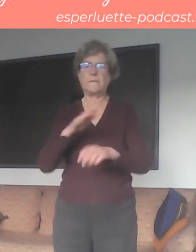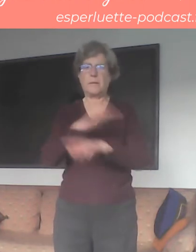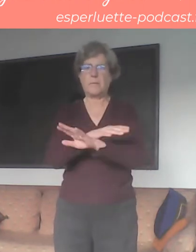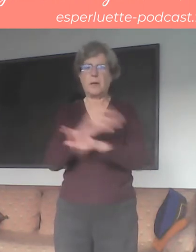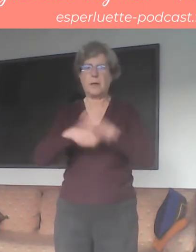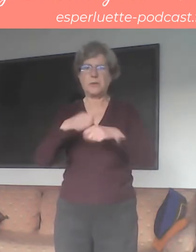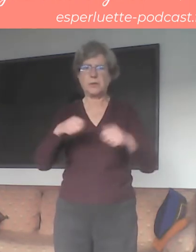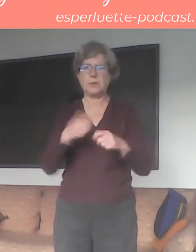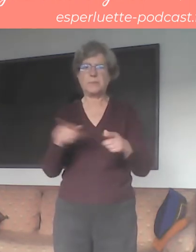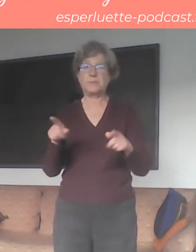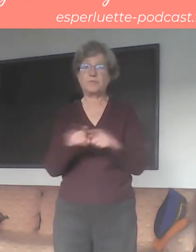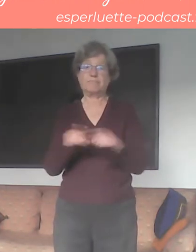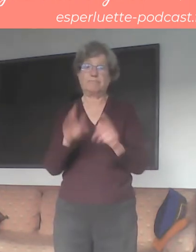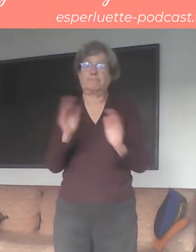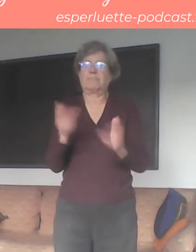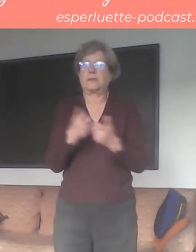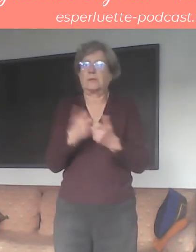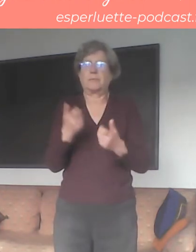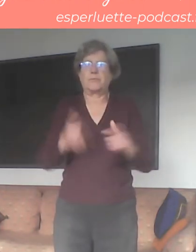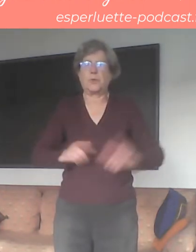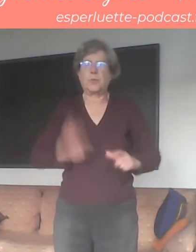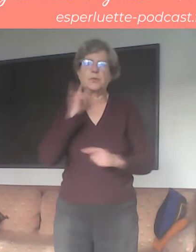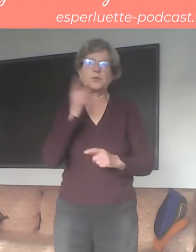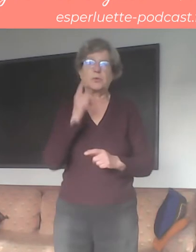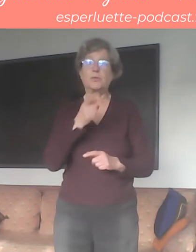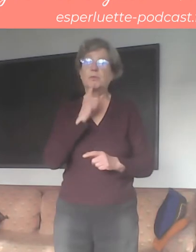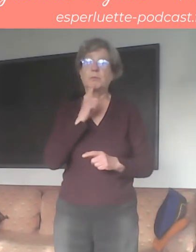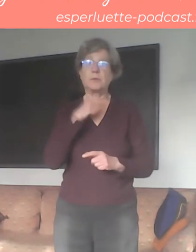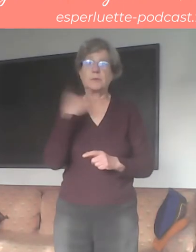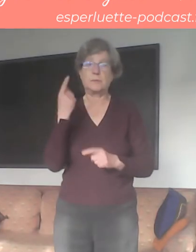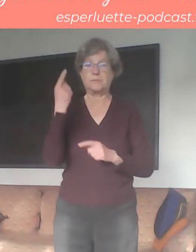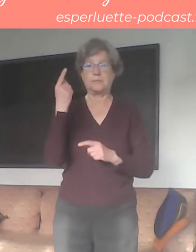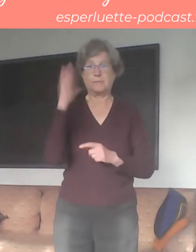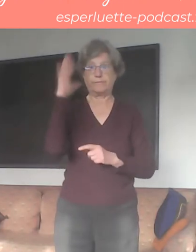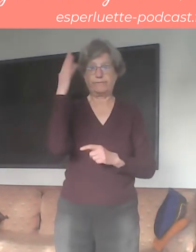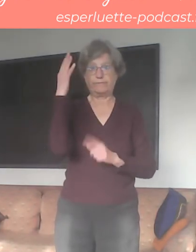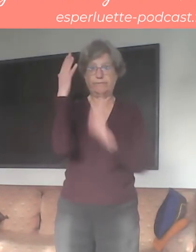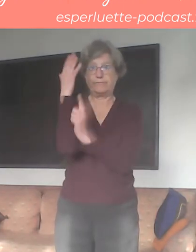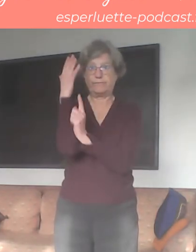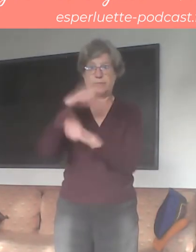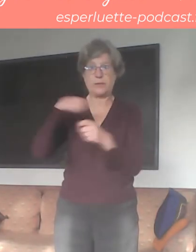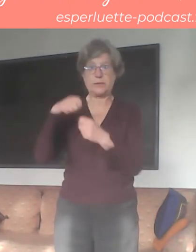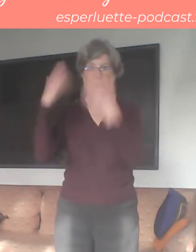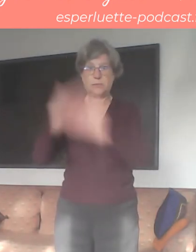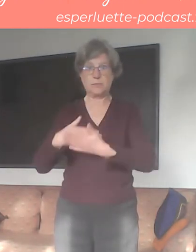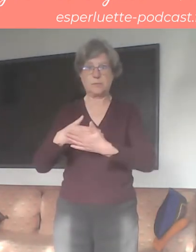que, en dehors du vocabulaire, la grammaire se passait dans l'espace. Donc, il y avait une